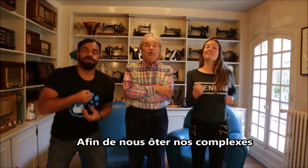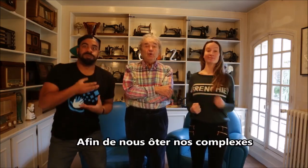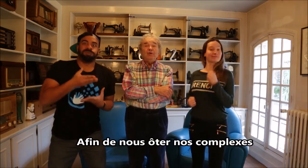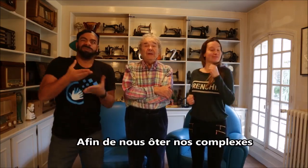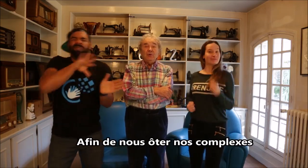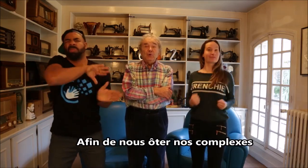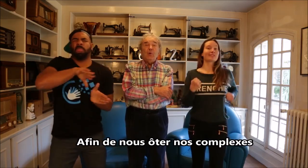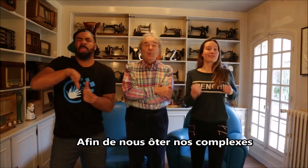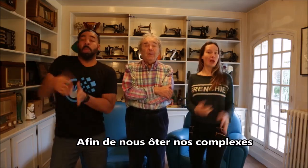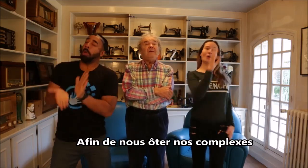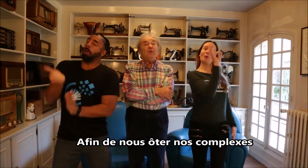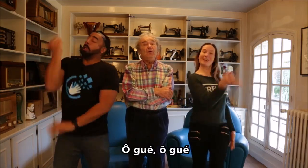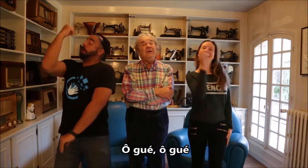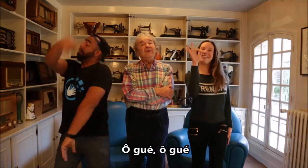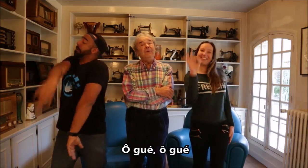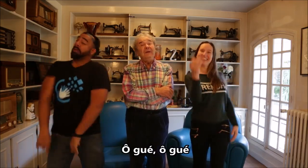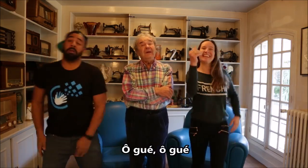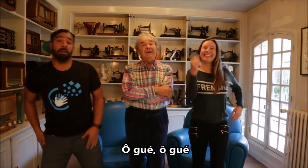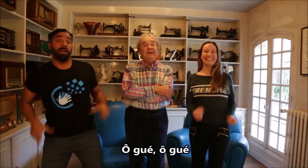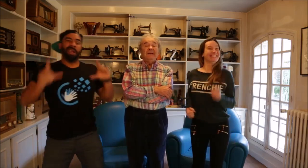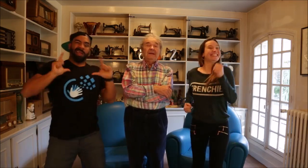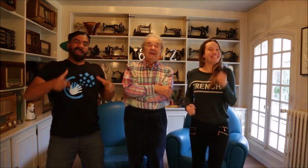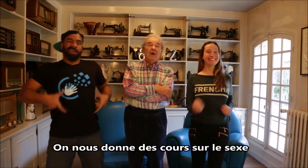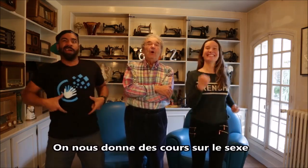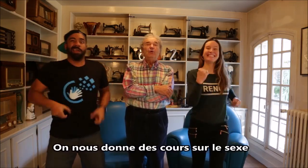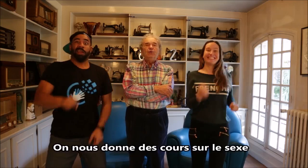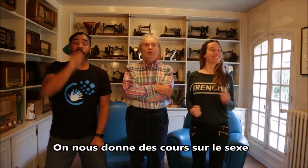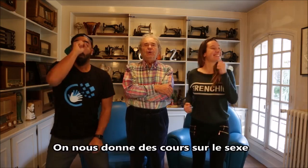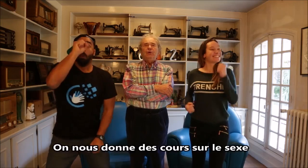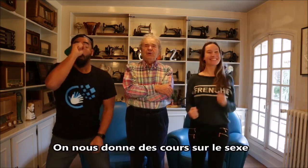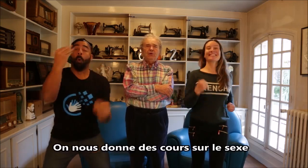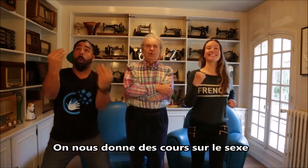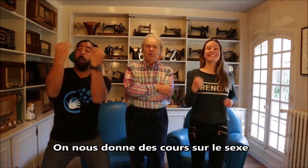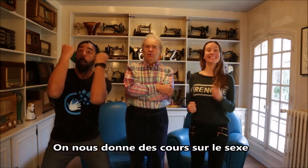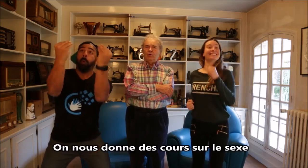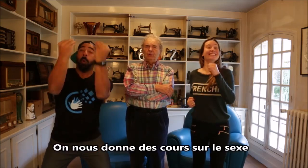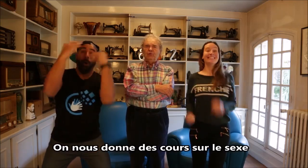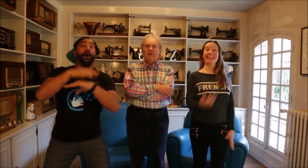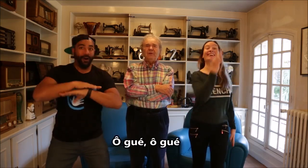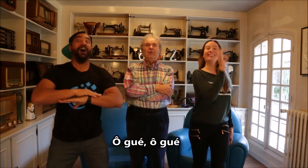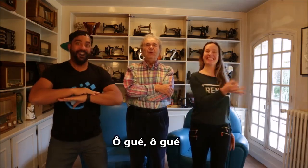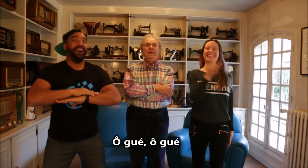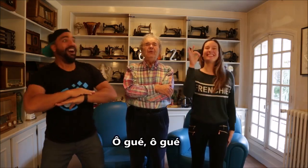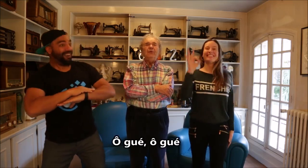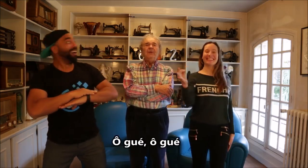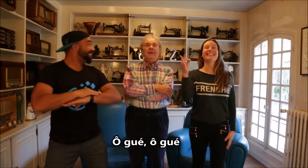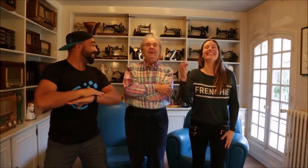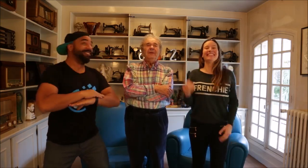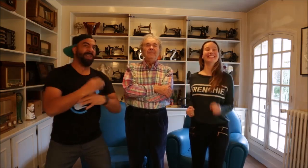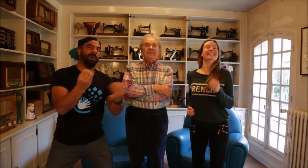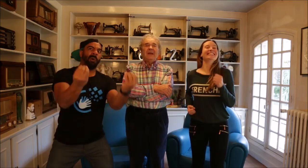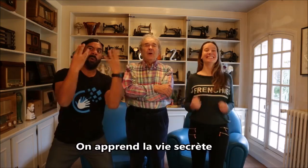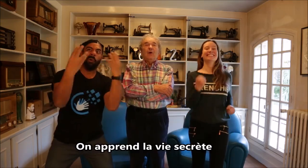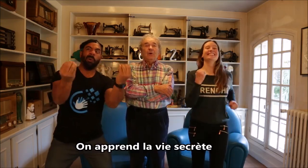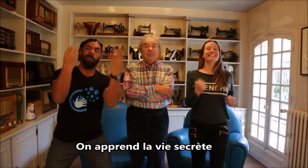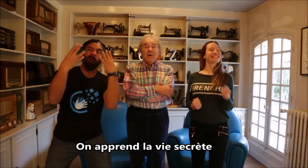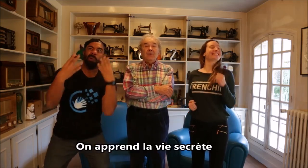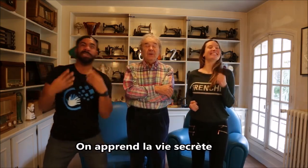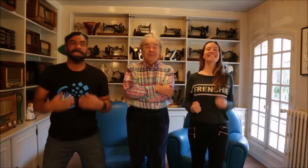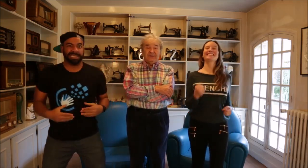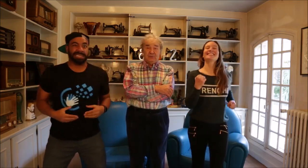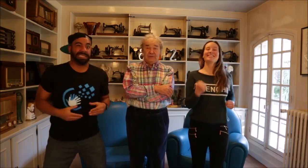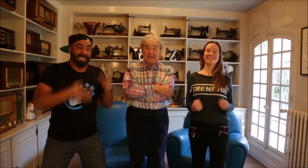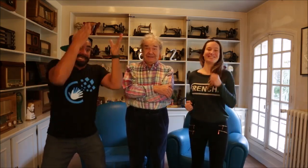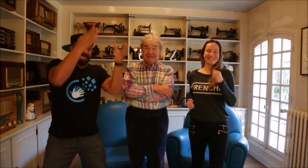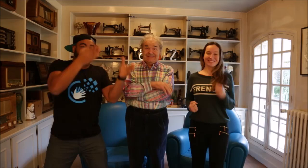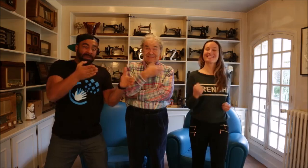fin de nos ôter nos complexes au gay, au gay. On nous donne des cours sur le sexe au gay, au gay. On apprend